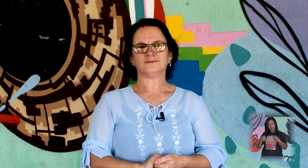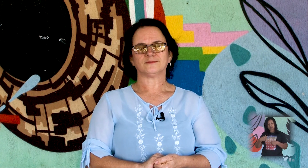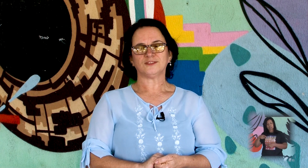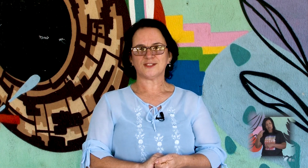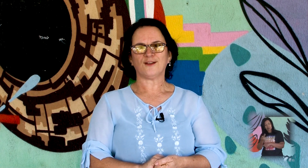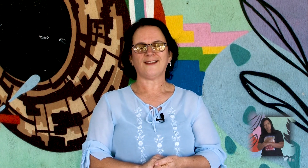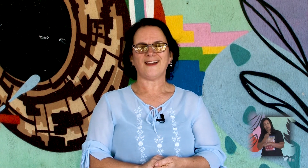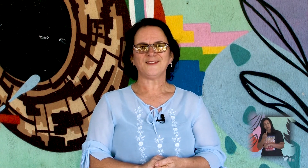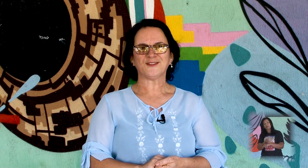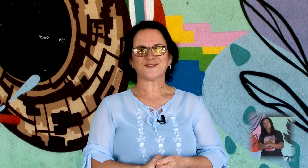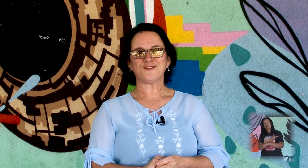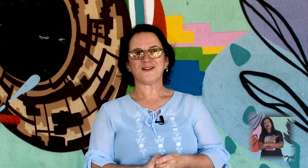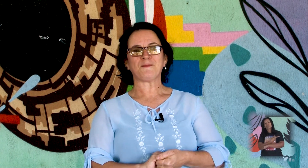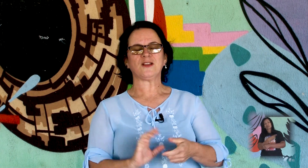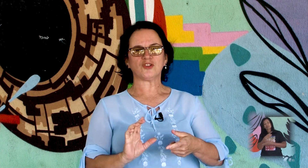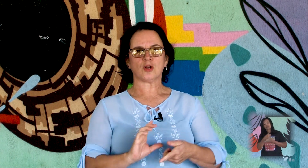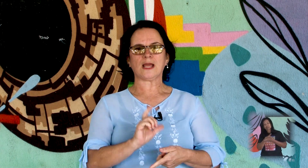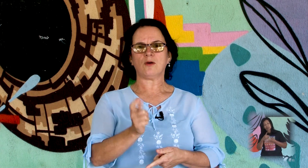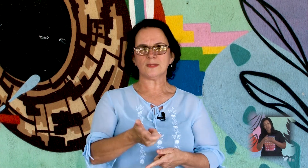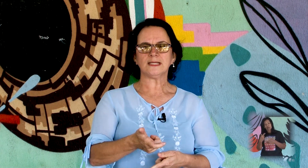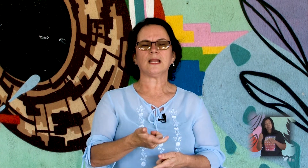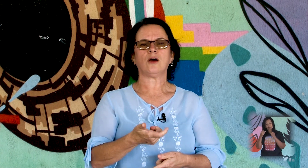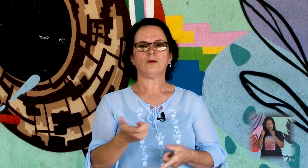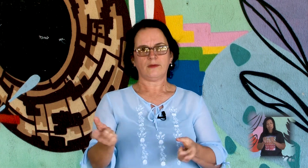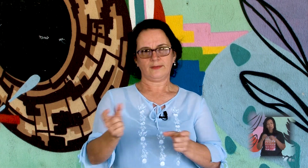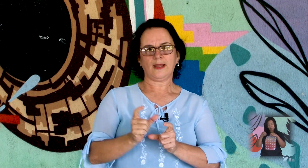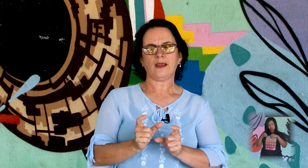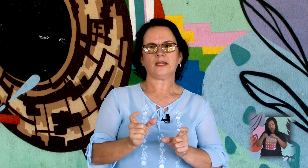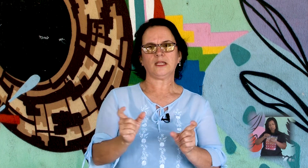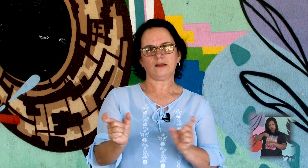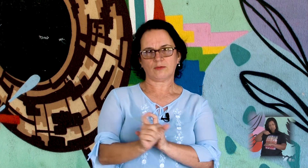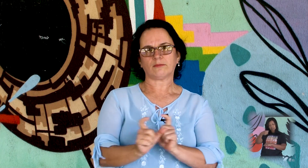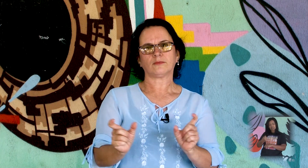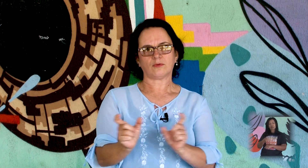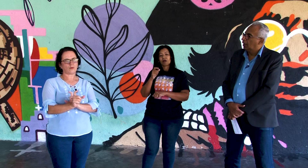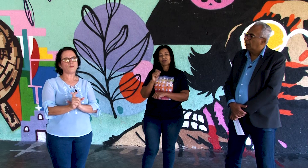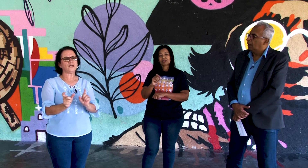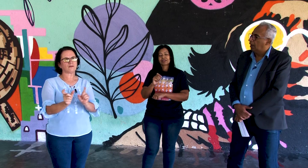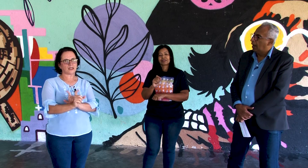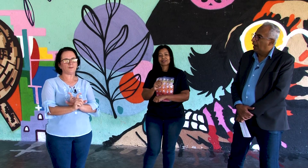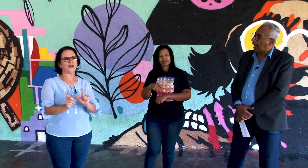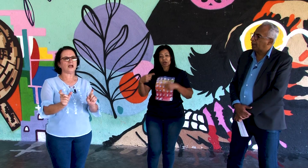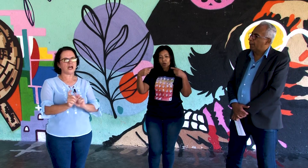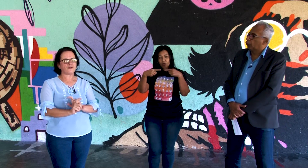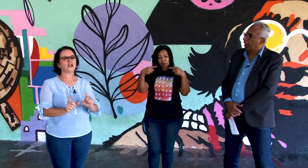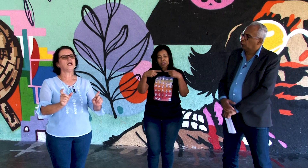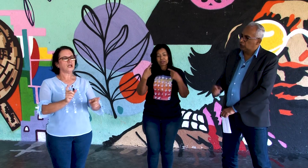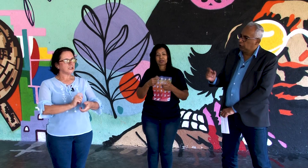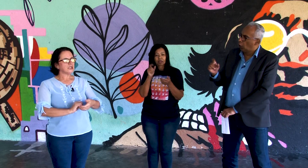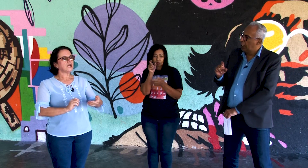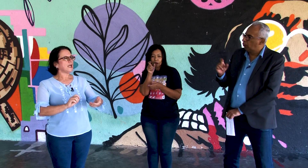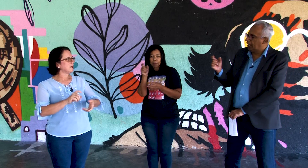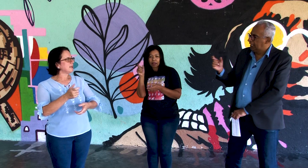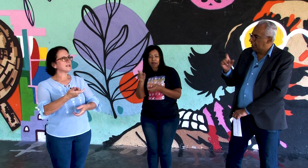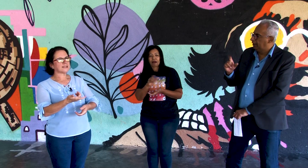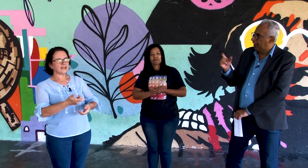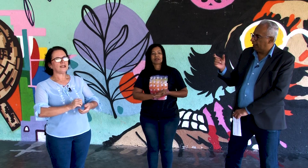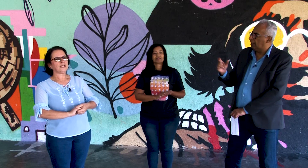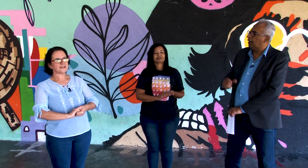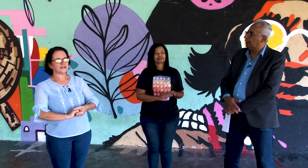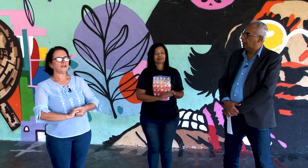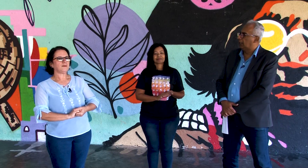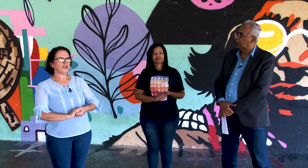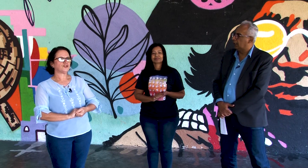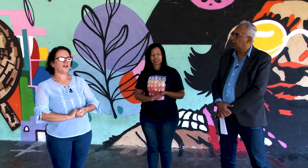no dicionário, procura para a gente colocar um sinal, né? Que combina com aquela palavra. Acaba procurando um sinônimo ali que